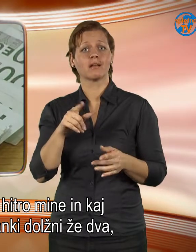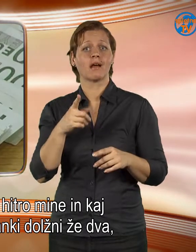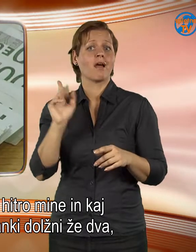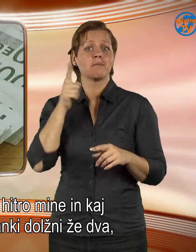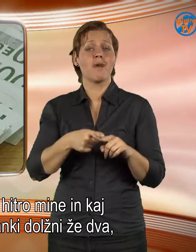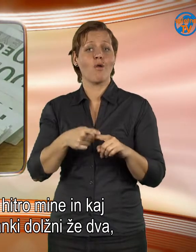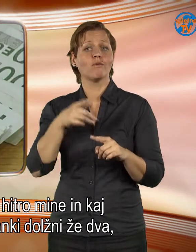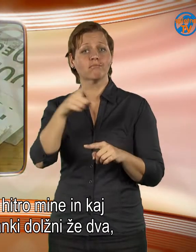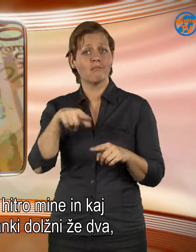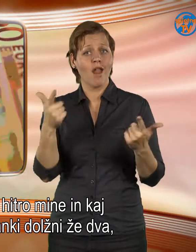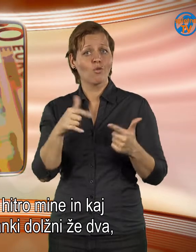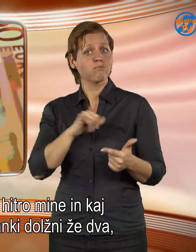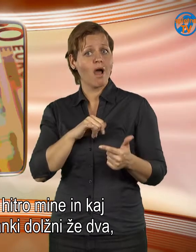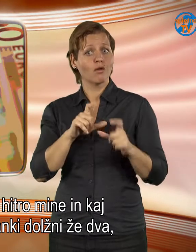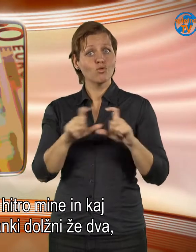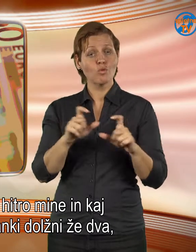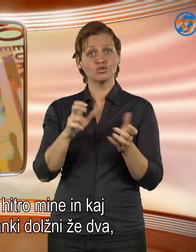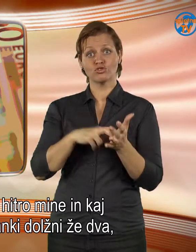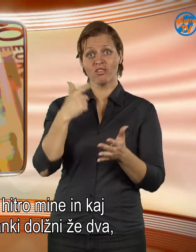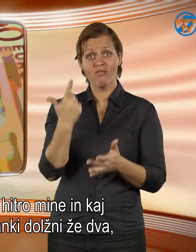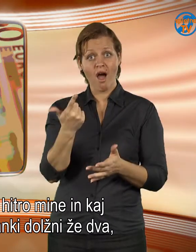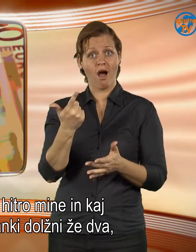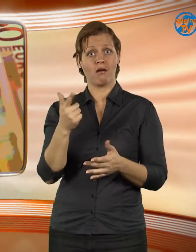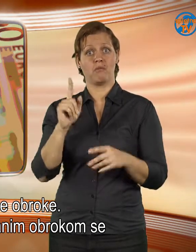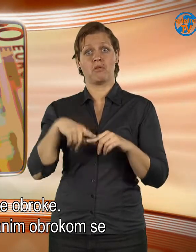že 2-3 mesečne obroke.